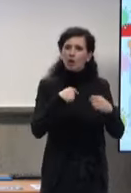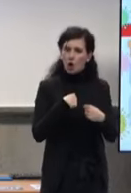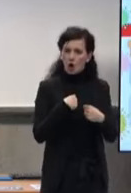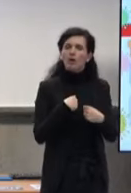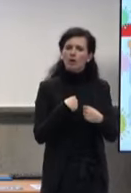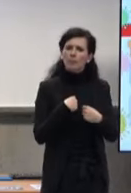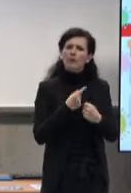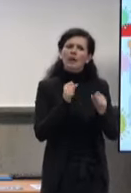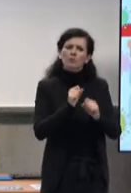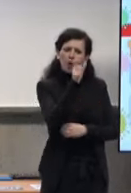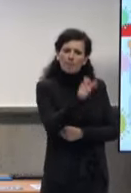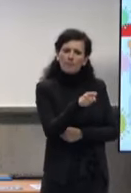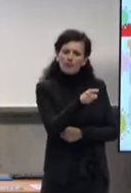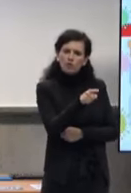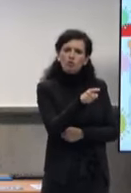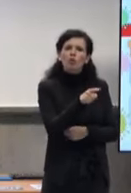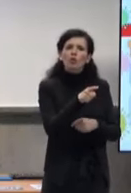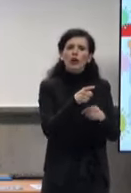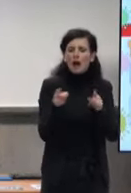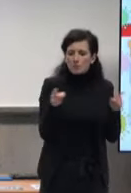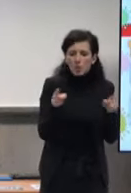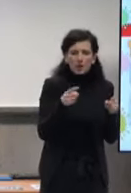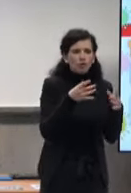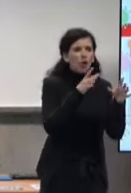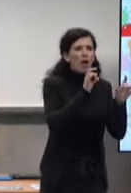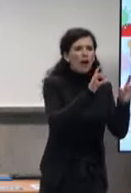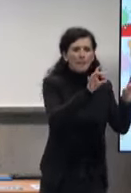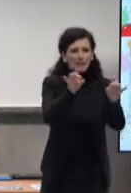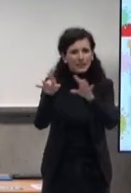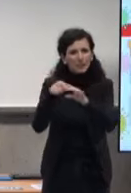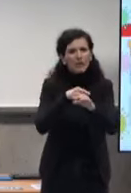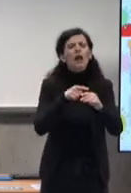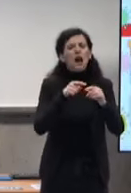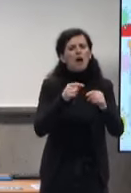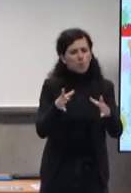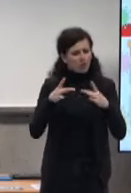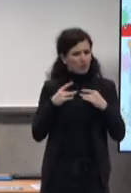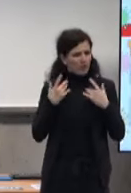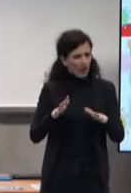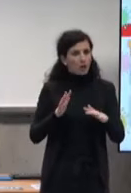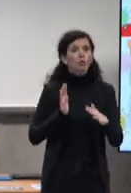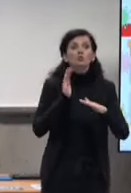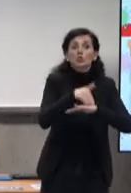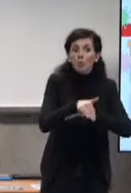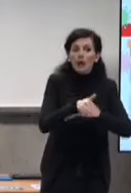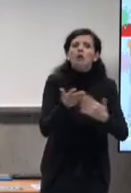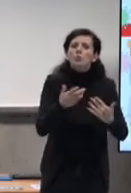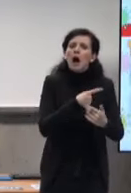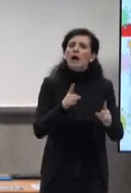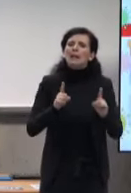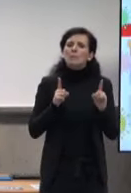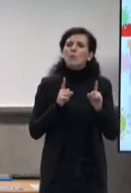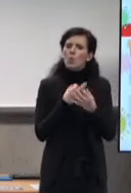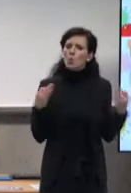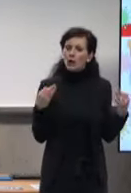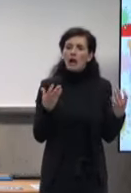timi che quella persona si sia infettata durante l'epidemia abbia superato l'infezione è molto verosimilmente è immune questo dà l'idea di